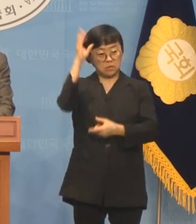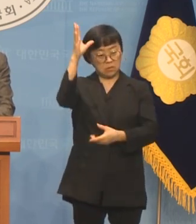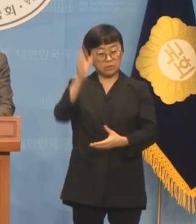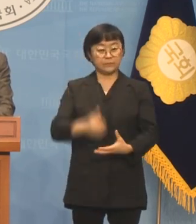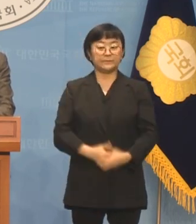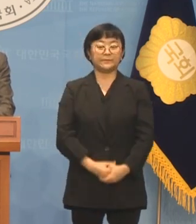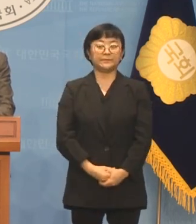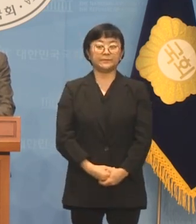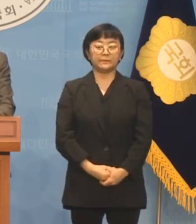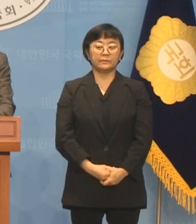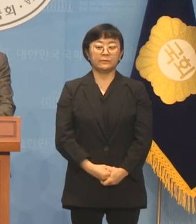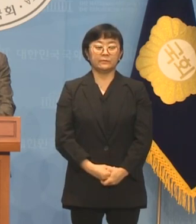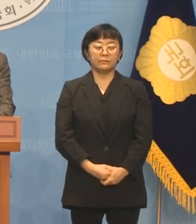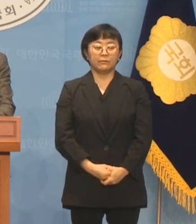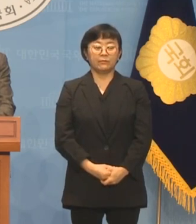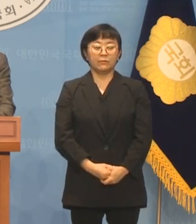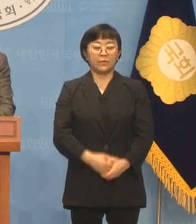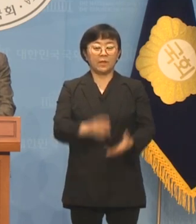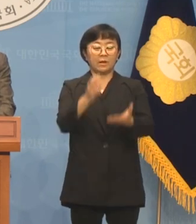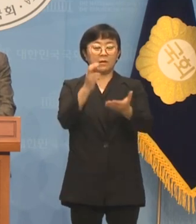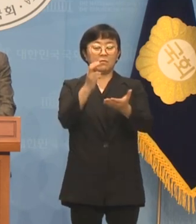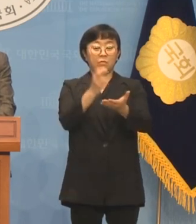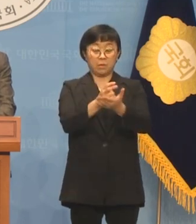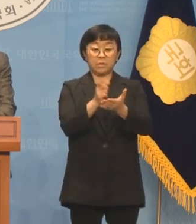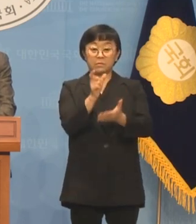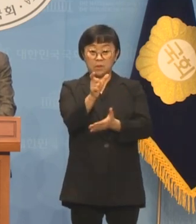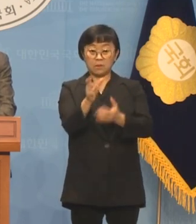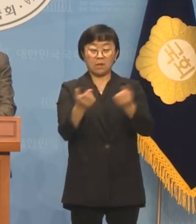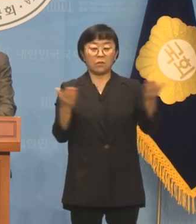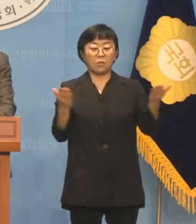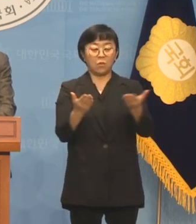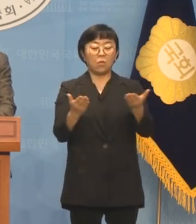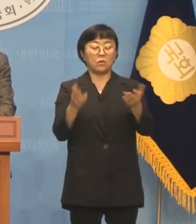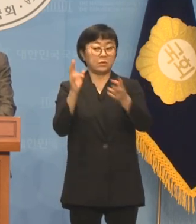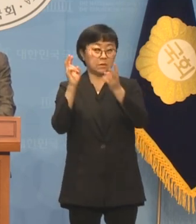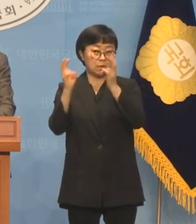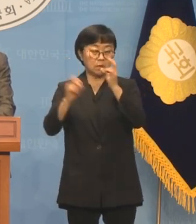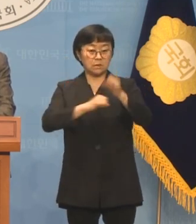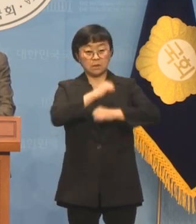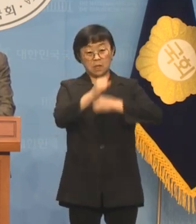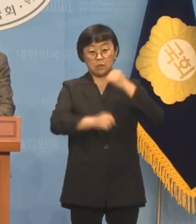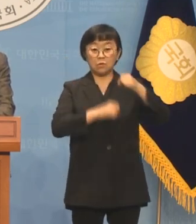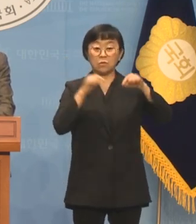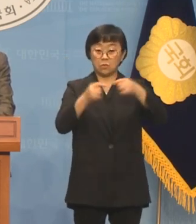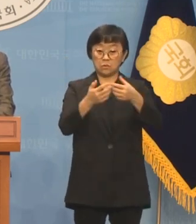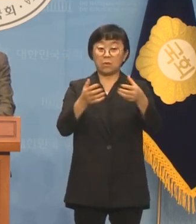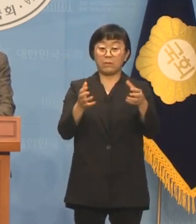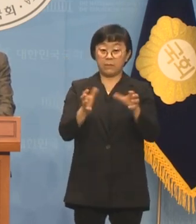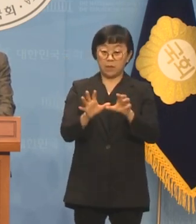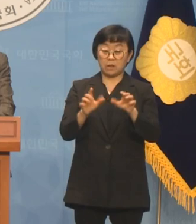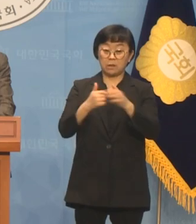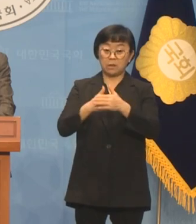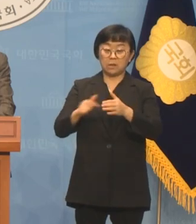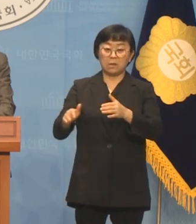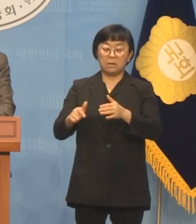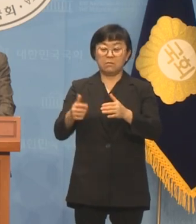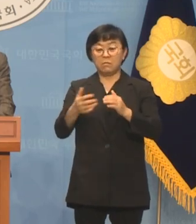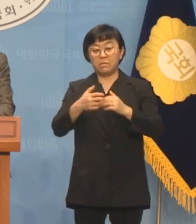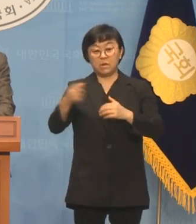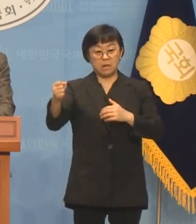것입니까? 법이 명시한 노사자율 기반의 단체교섭을 강요와